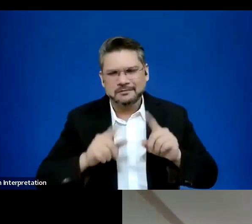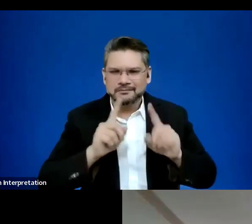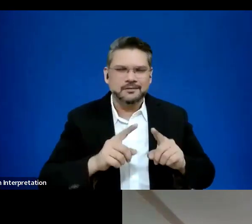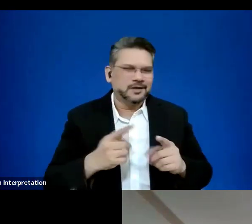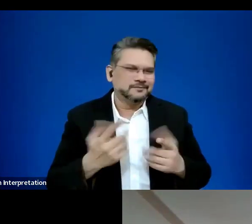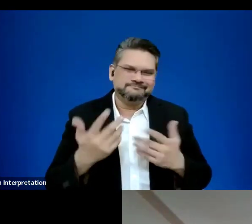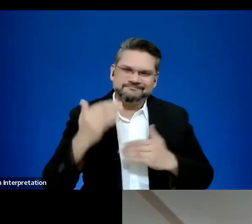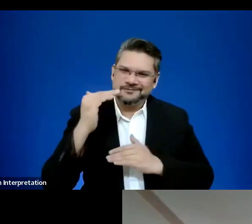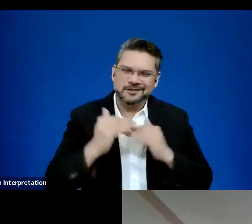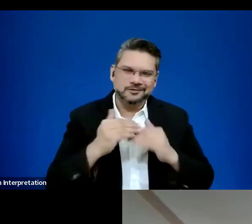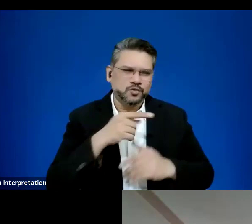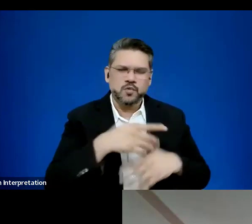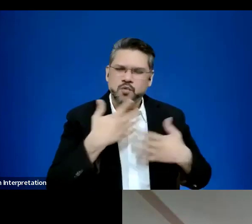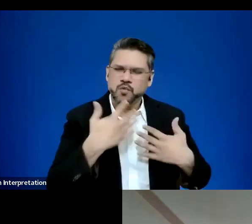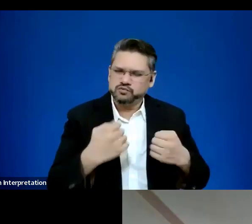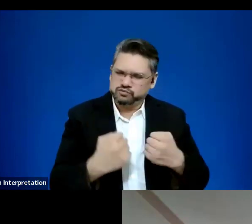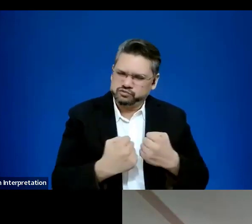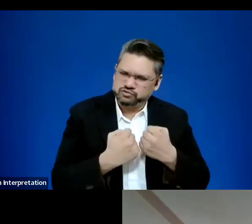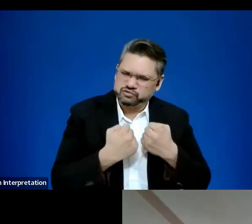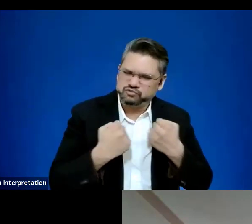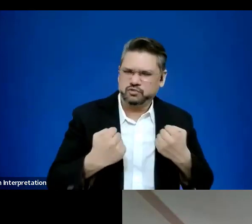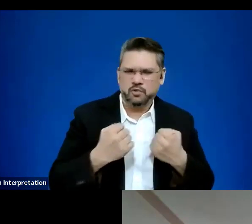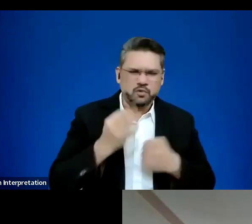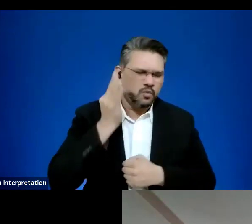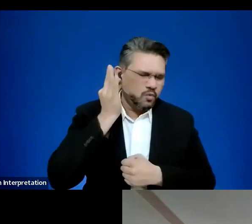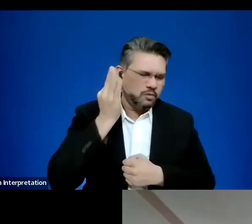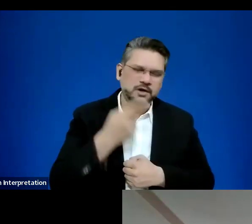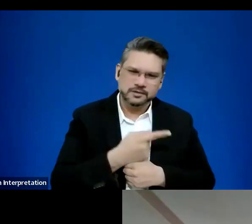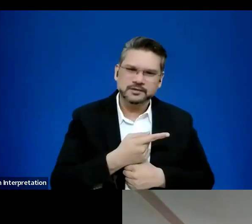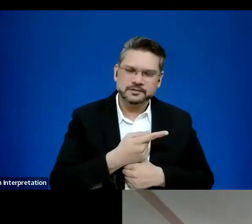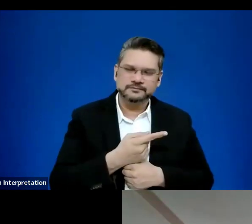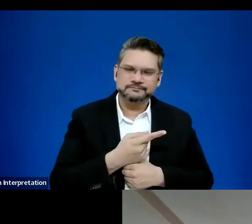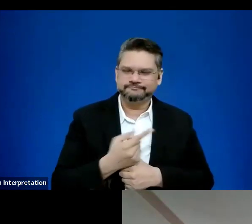她是一个非常有智慧的女人。